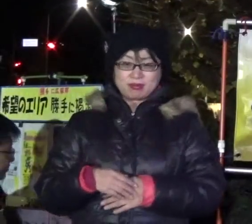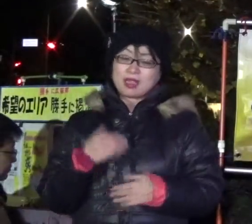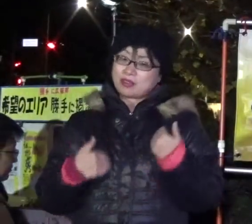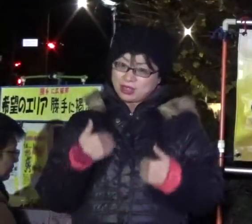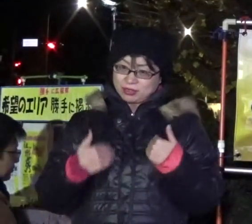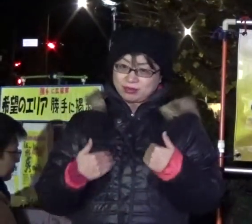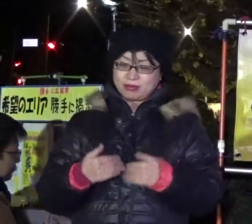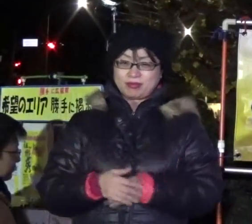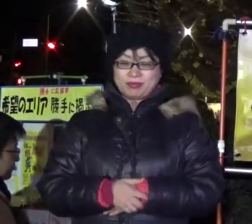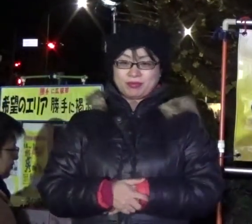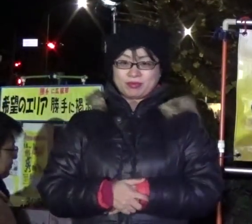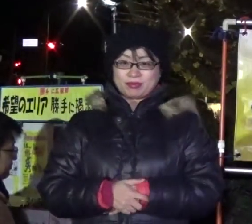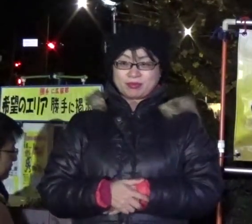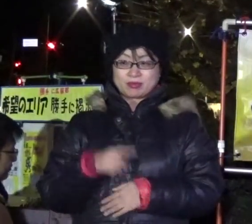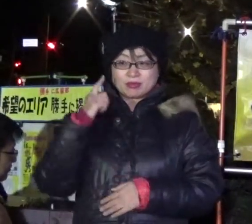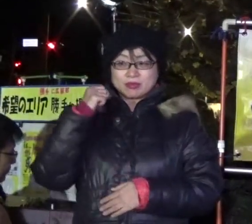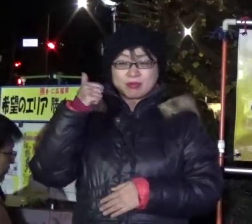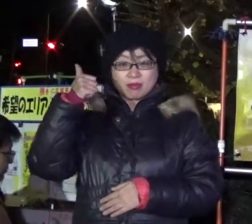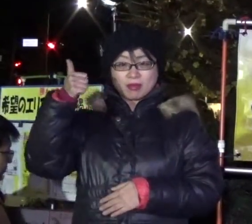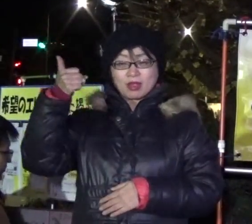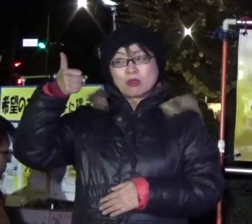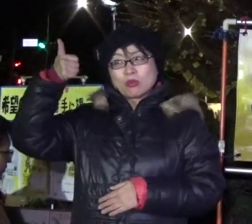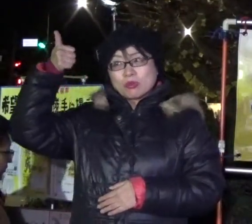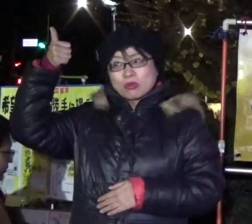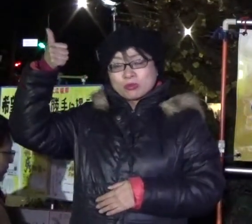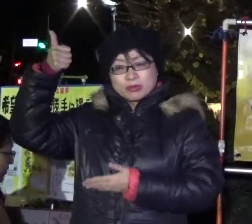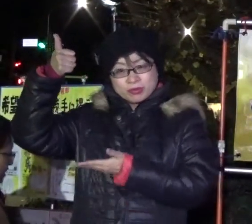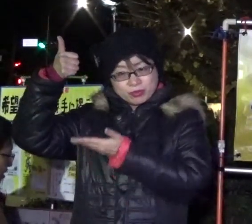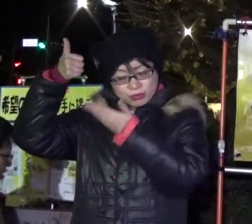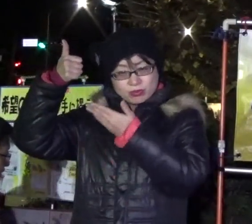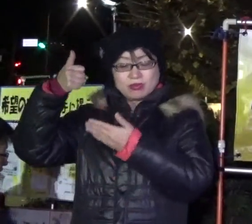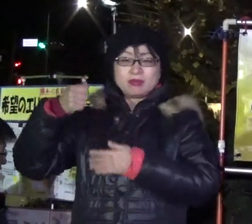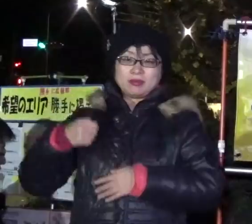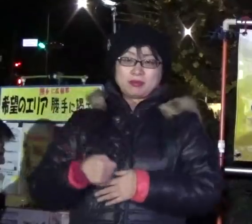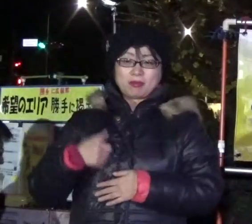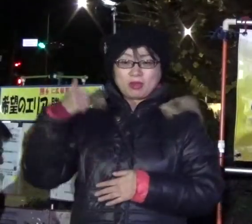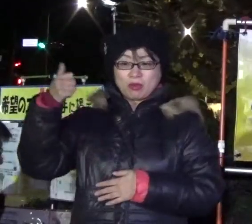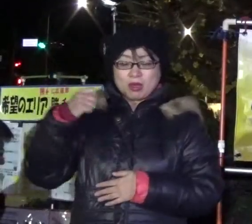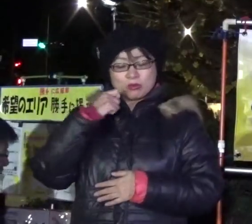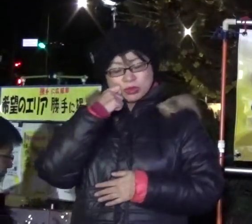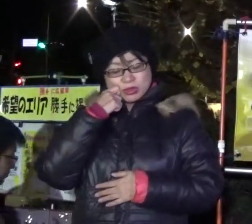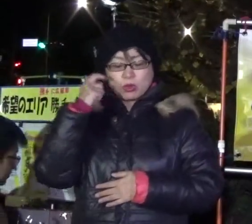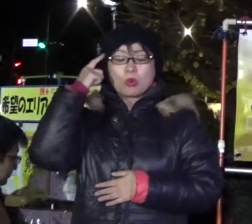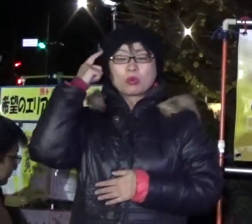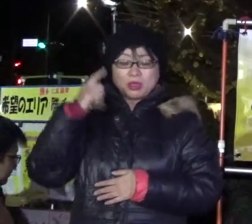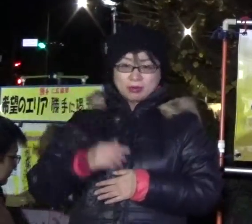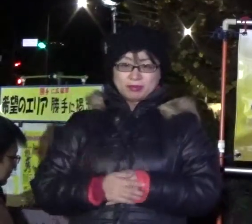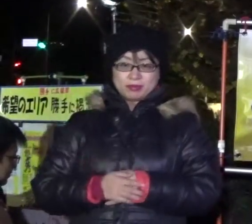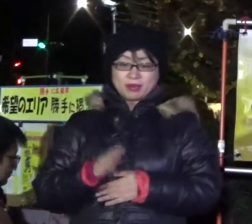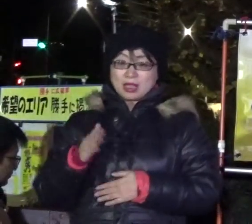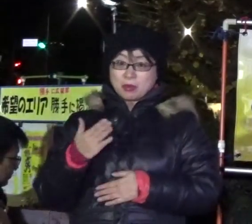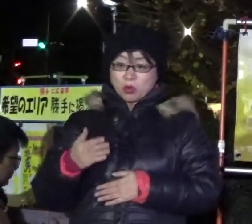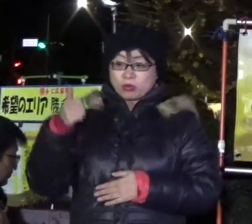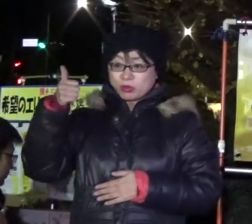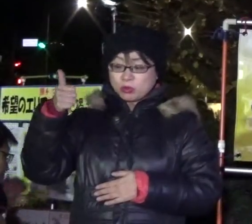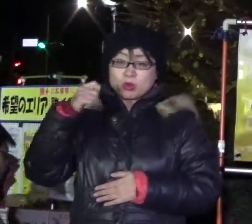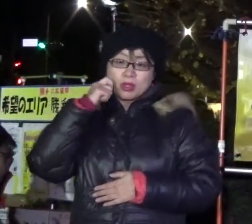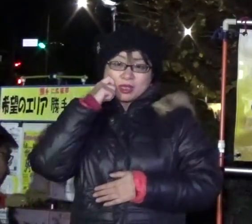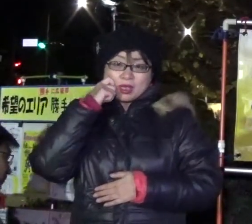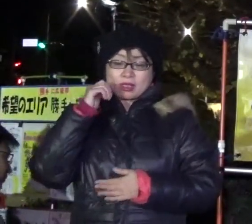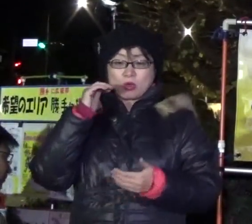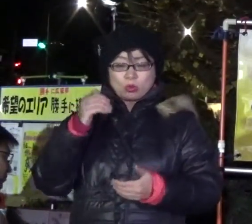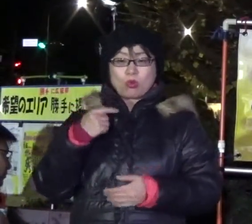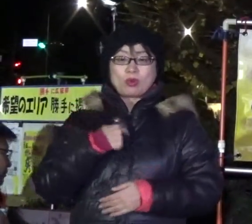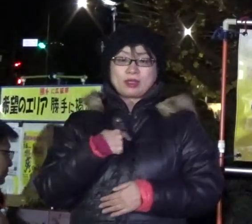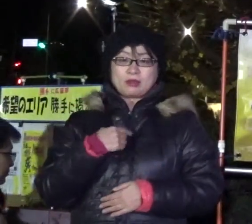ですね。父親は大きな存在でしたから、父親には絶対かなわないと思ってました。だけど父親のできなかったことを